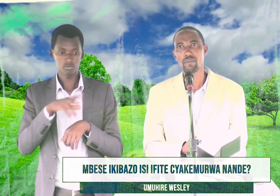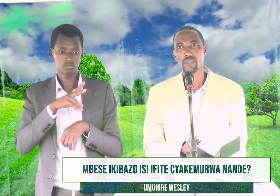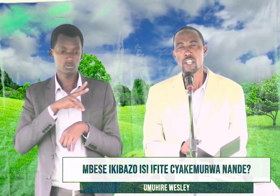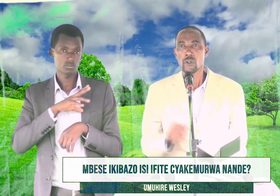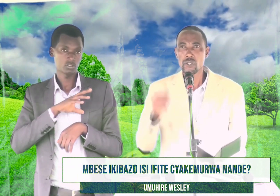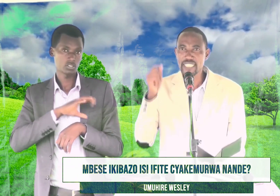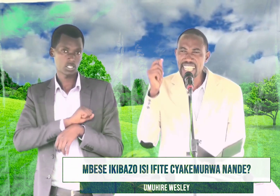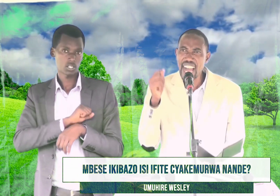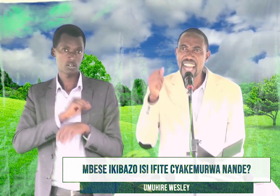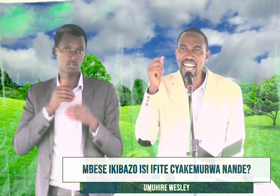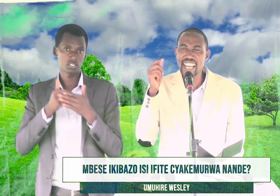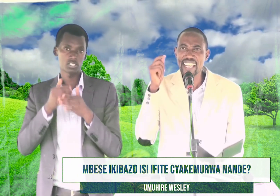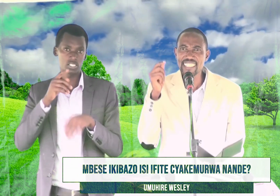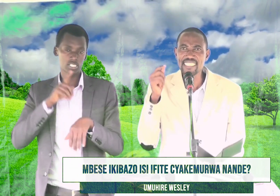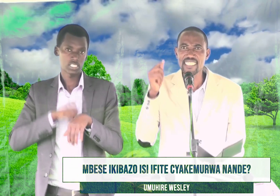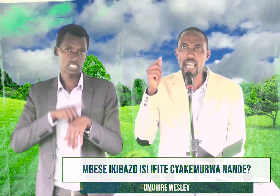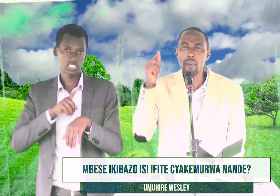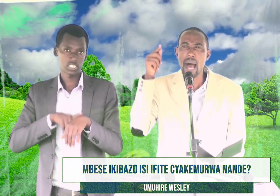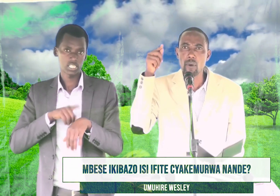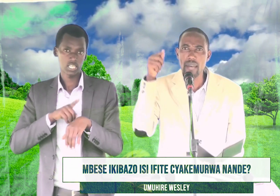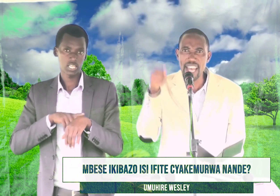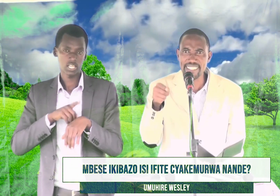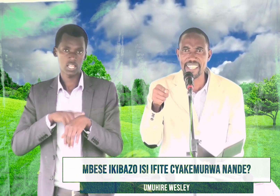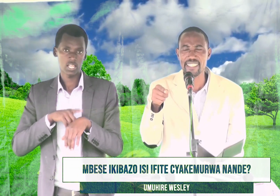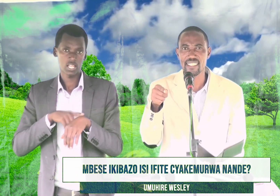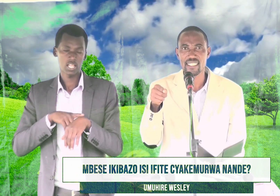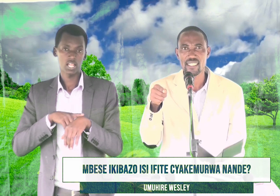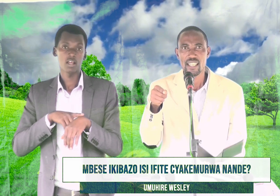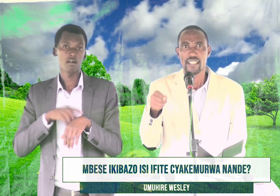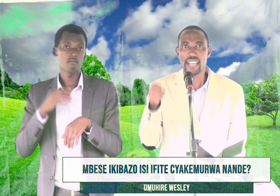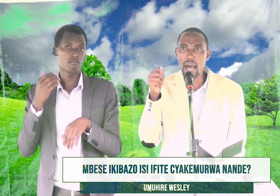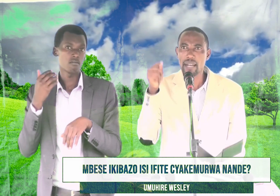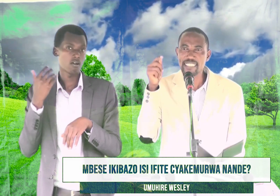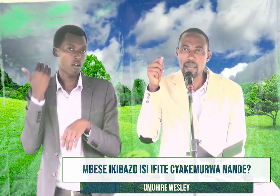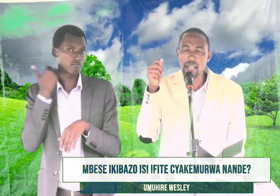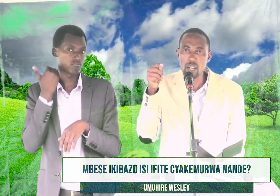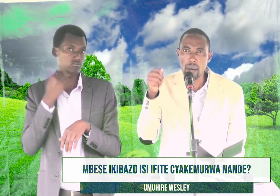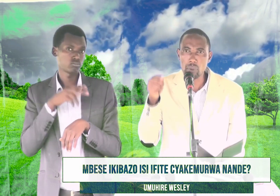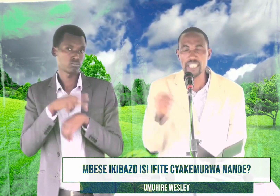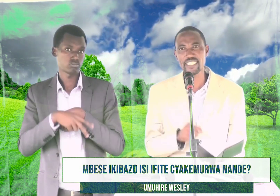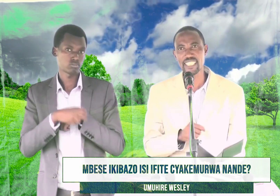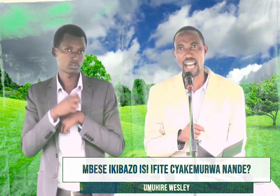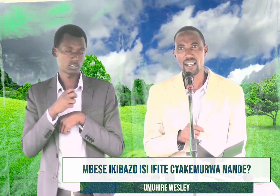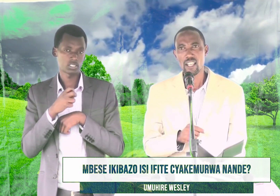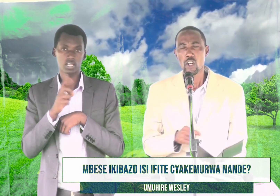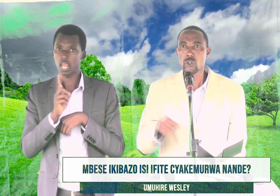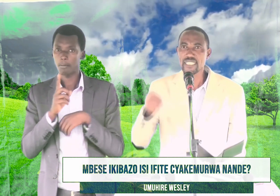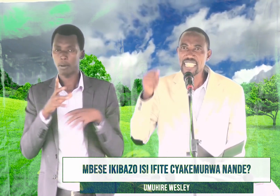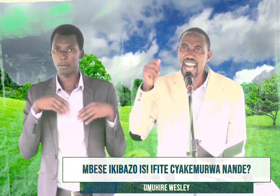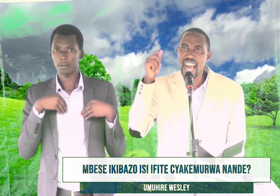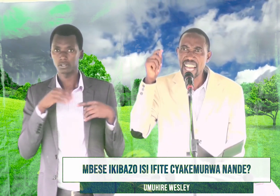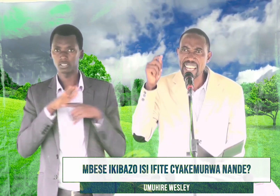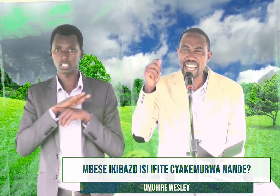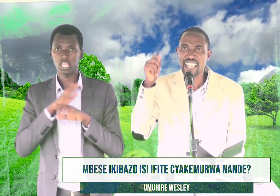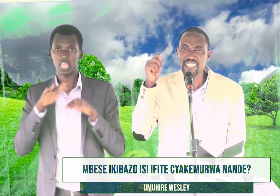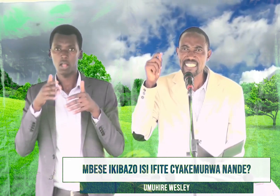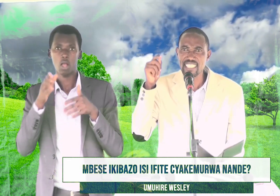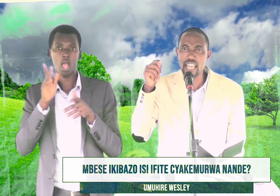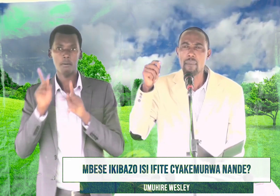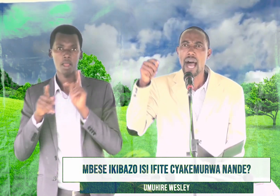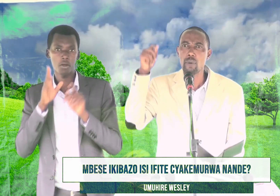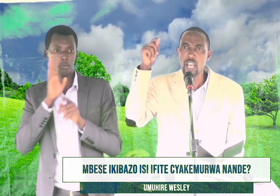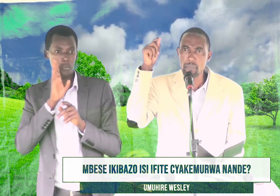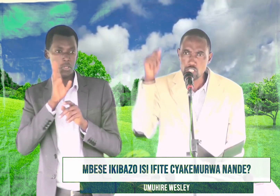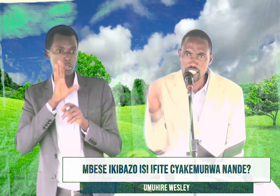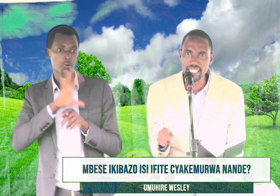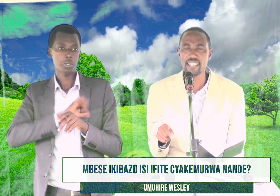kwinjira. Uzihangana akageza igihe bamubeshyeye, ntabwo azemererwa kwinjira. Uzihangana akageza